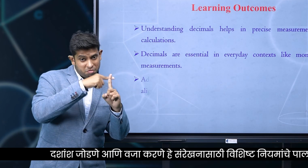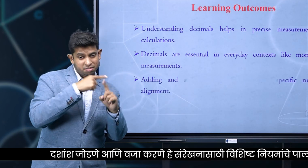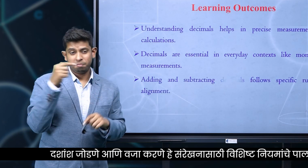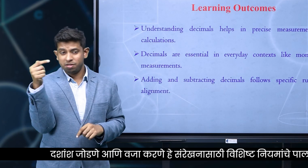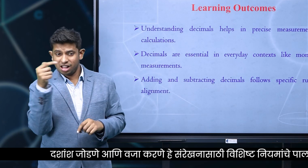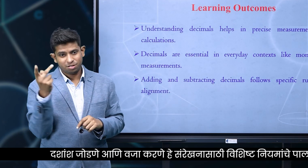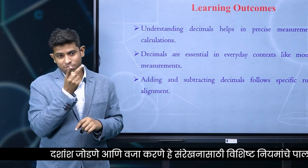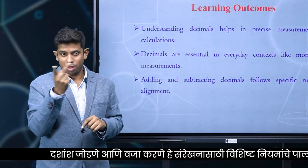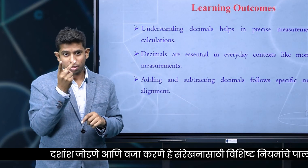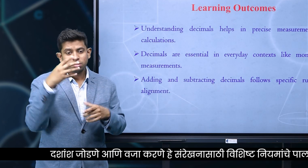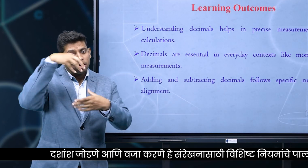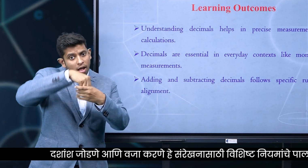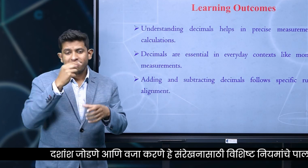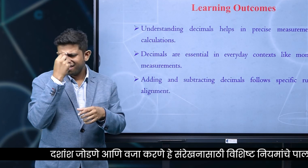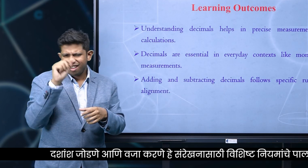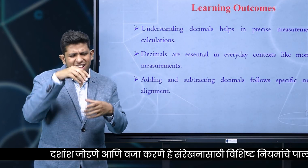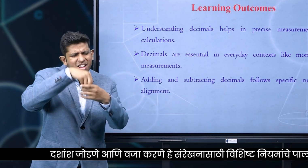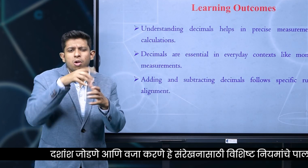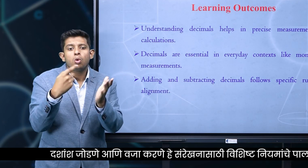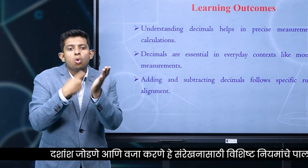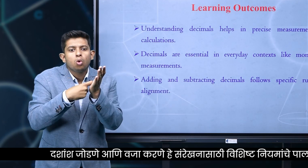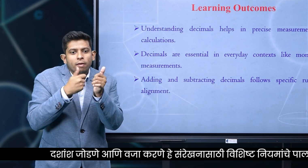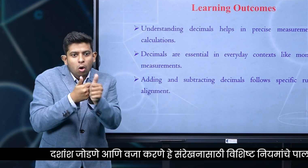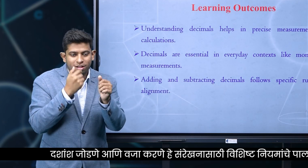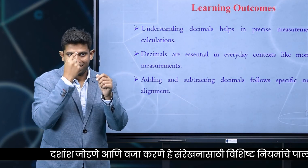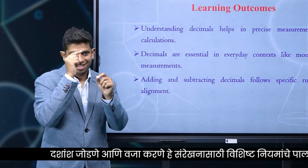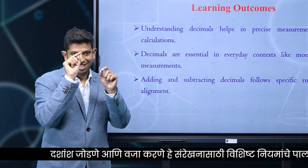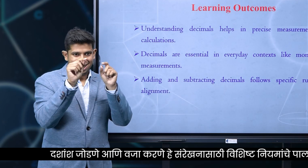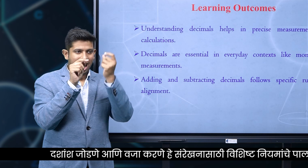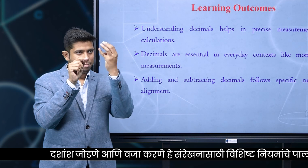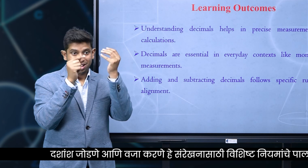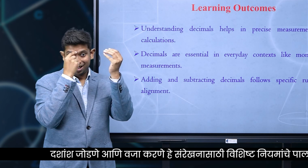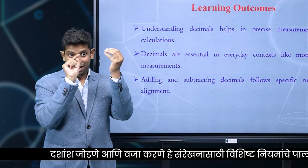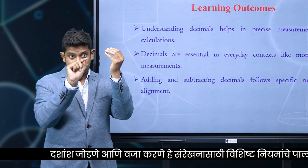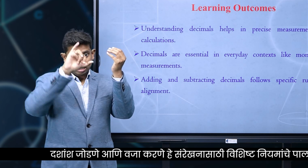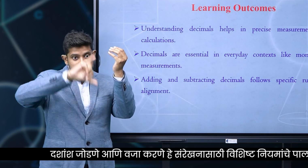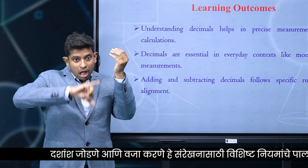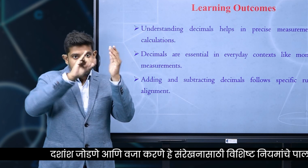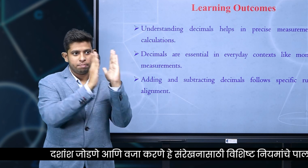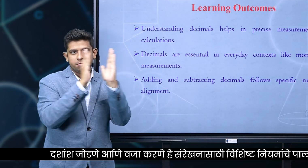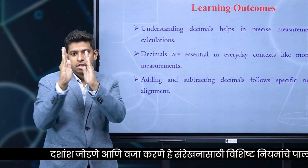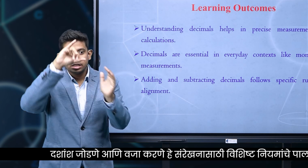दशांश जोडणे आणि वजा करणे हे संरेखनासाठी विशिष्ट नियमांचे पालन करते.